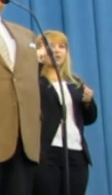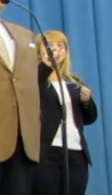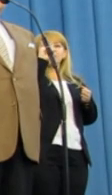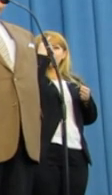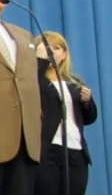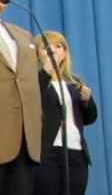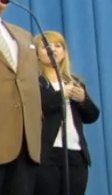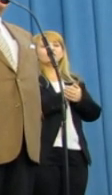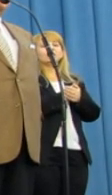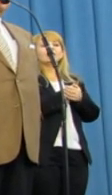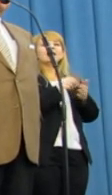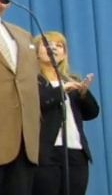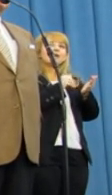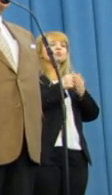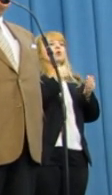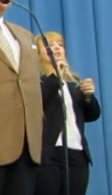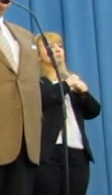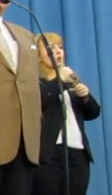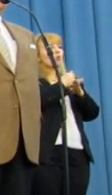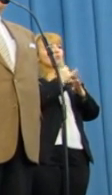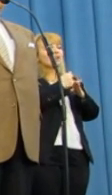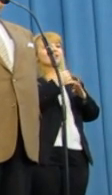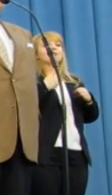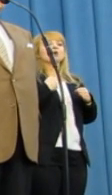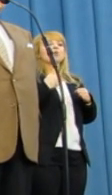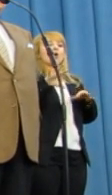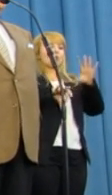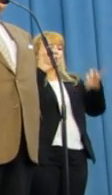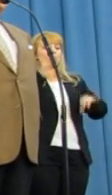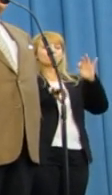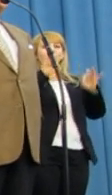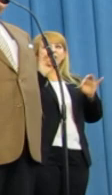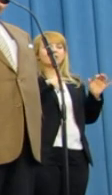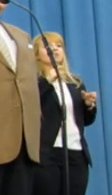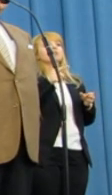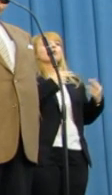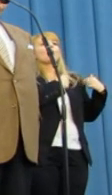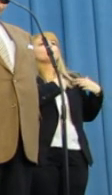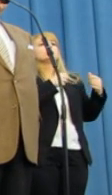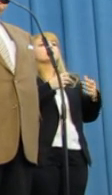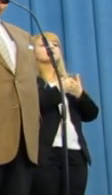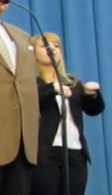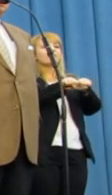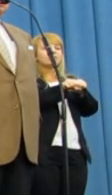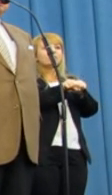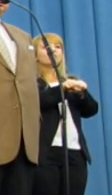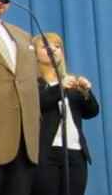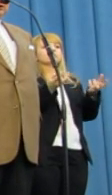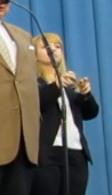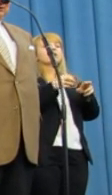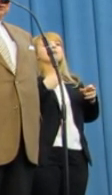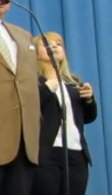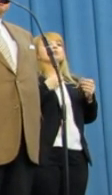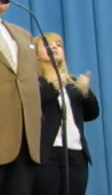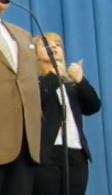więc jak wiecie państwo, w piątek podczas głosowań do Komisji Sprawiedliwości i Praw Człowieka została dokoptowana pani Stanisława